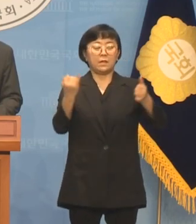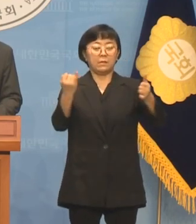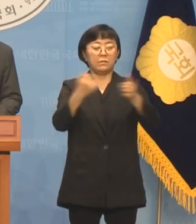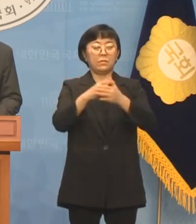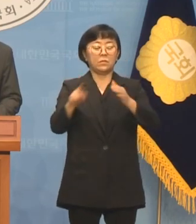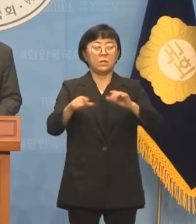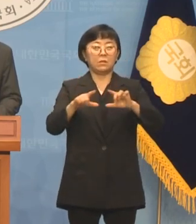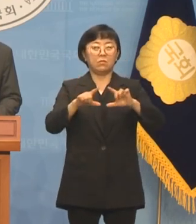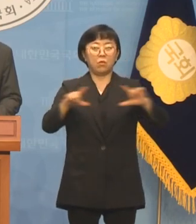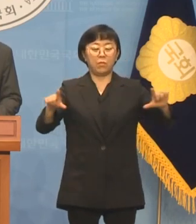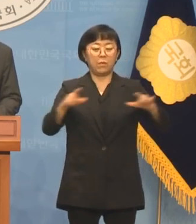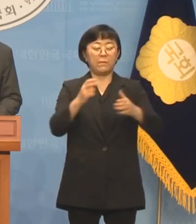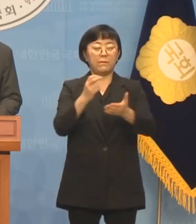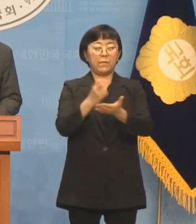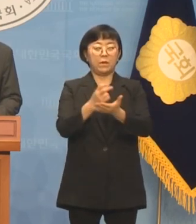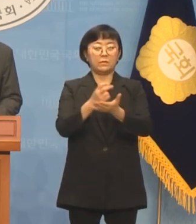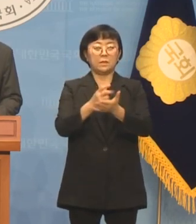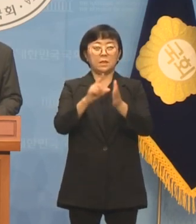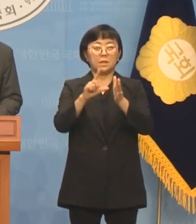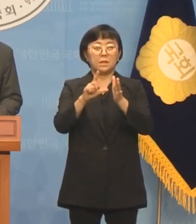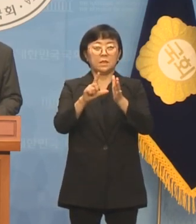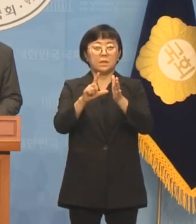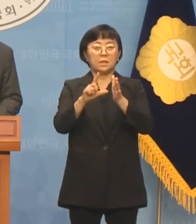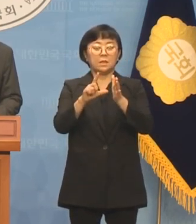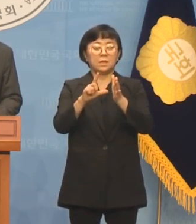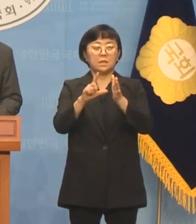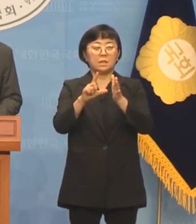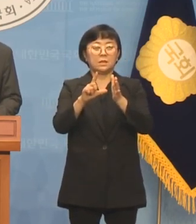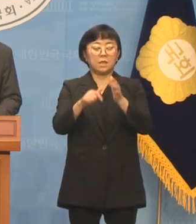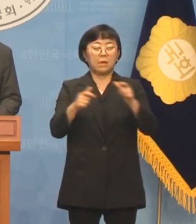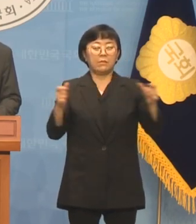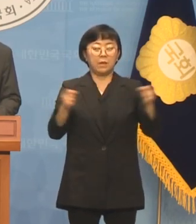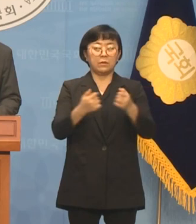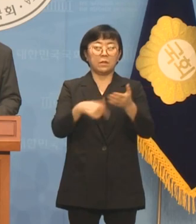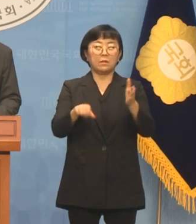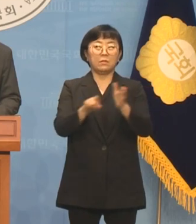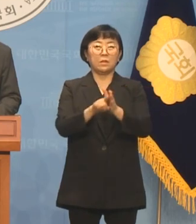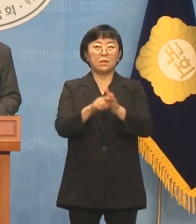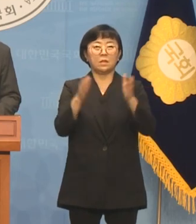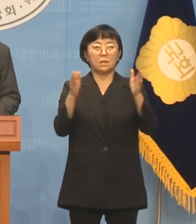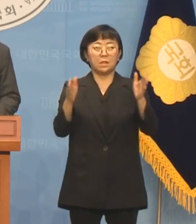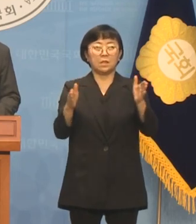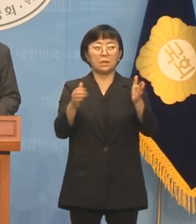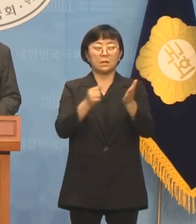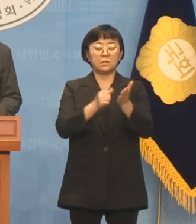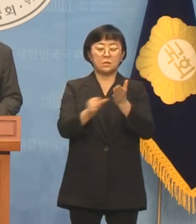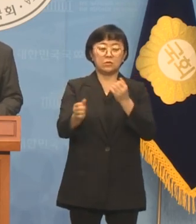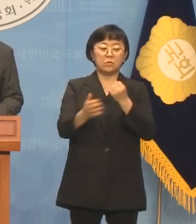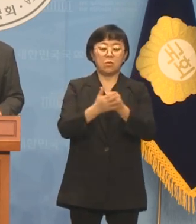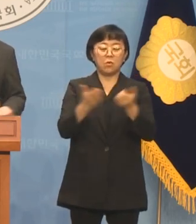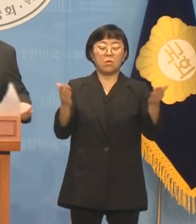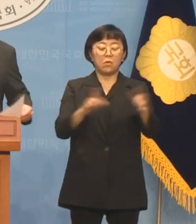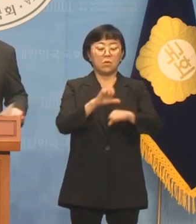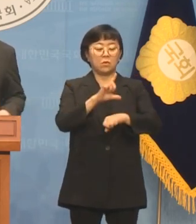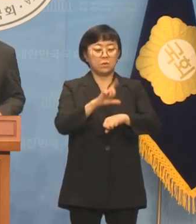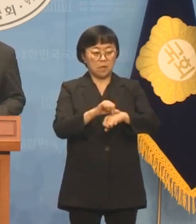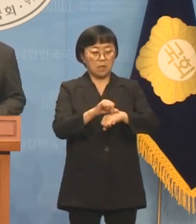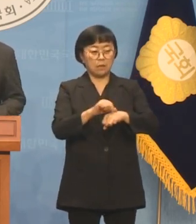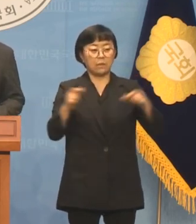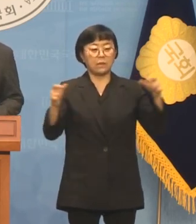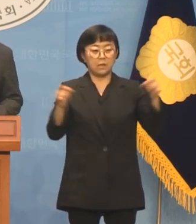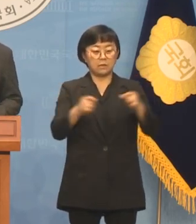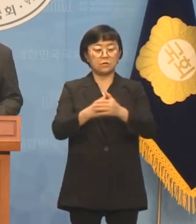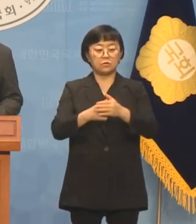남녀 고평법상 돌봄 시간 자유 단축 제도의 기간 사유를 삭제하여 근로시간 단축권을 전생의